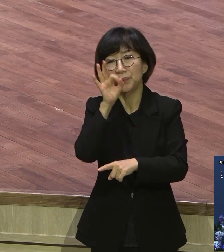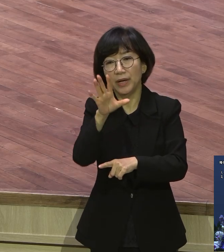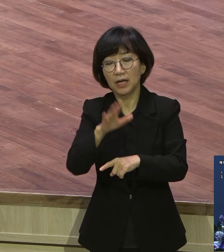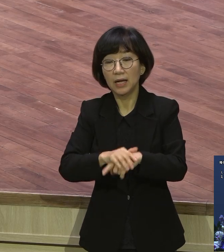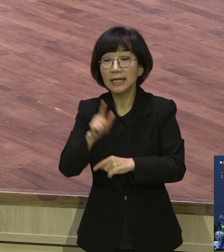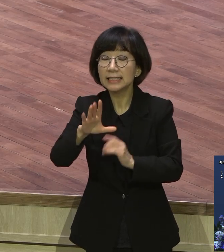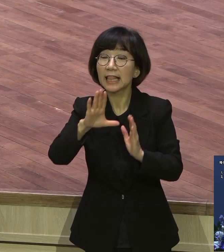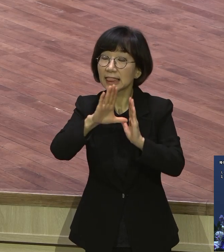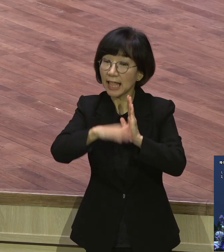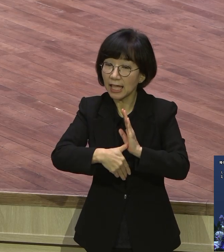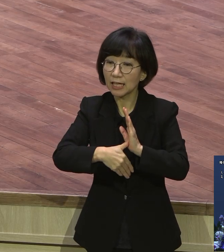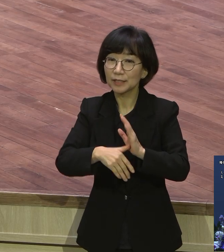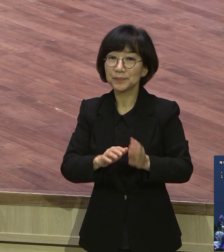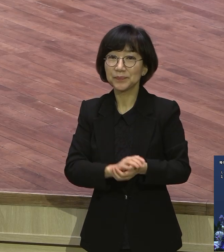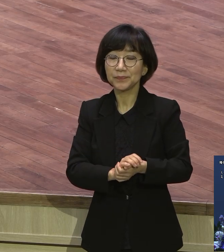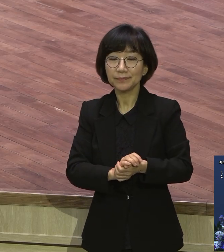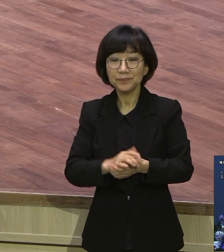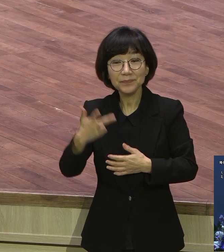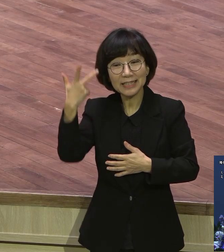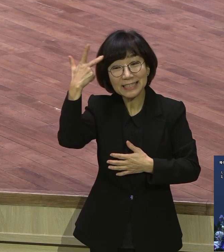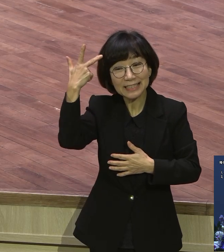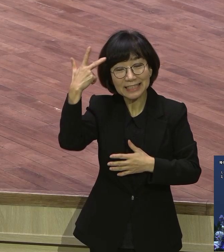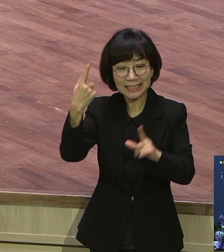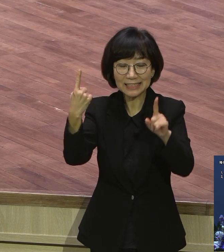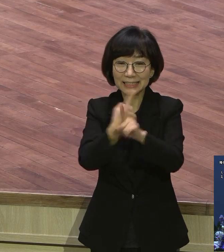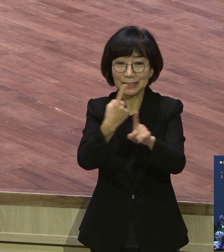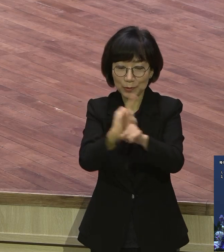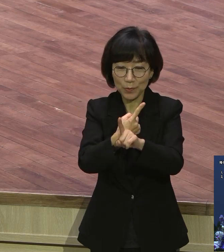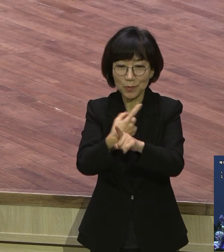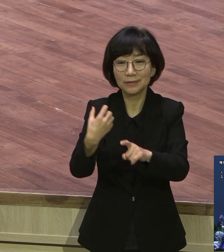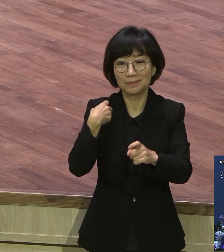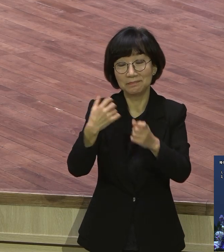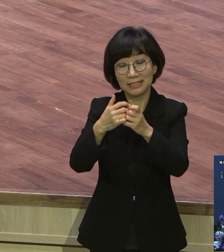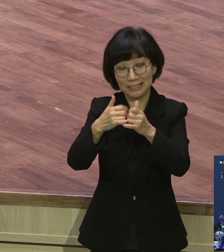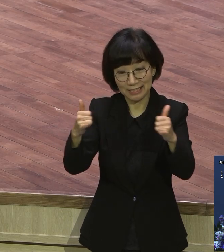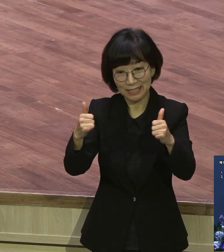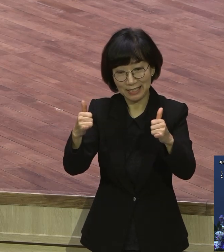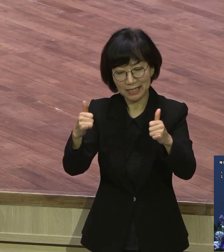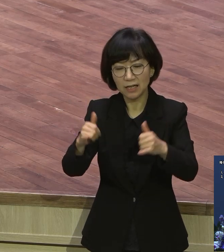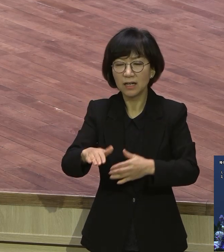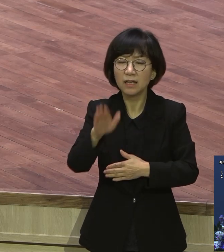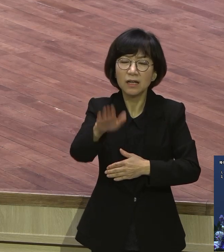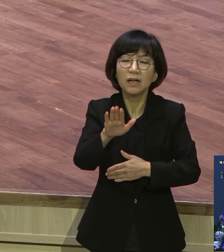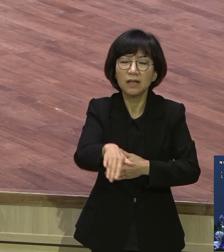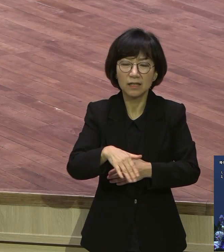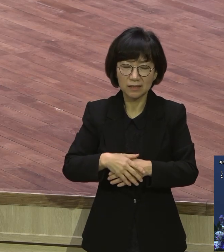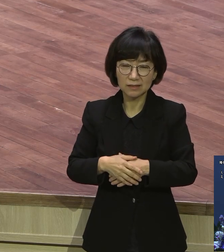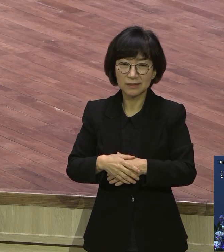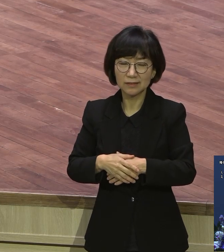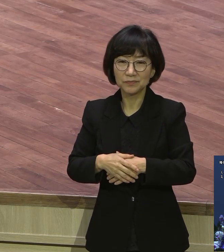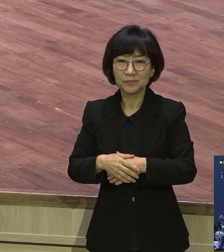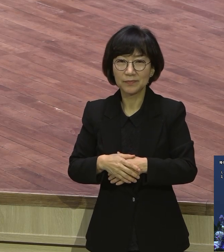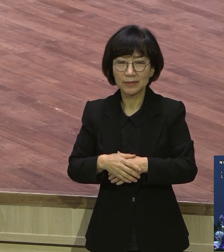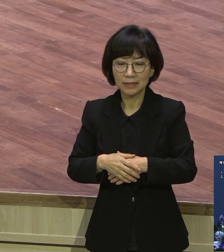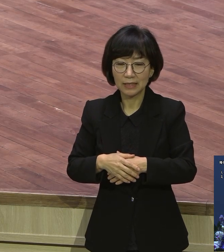후찌타라는 정신치료사가 와가지고 가와가미 기치에게 이런 말 했대요